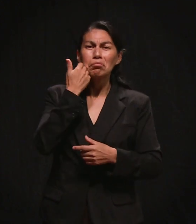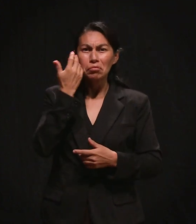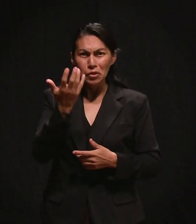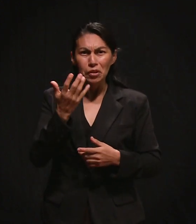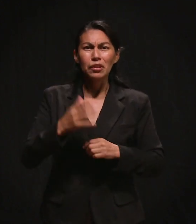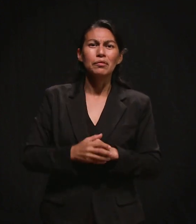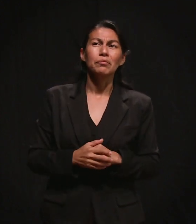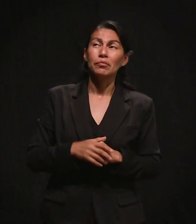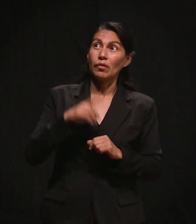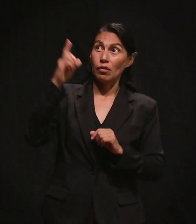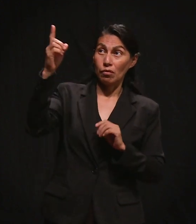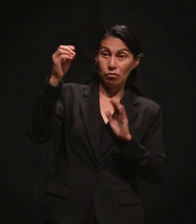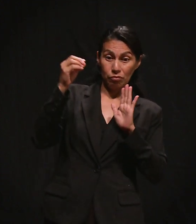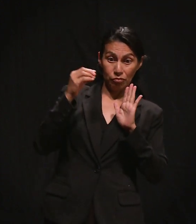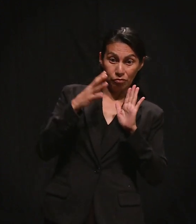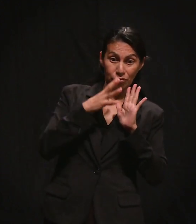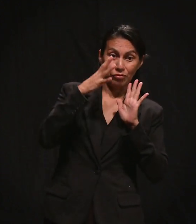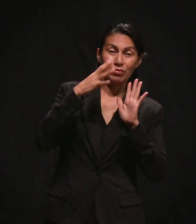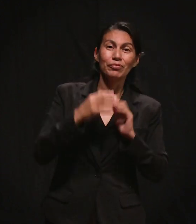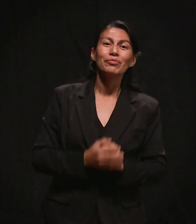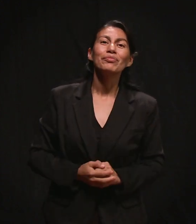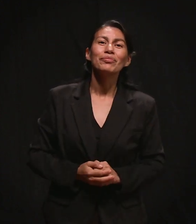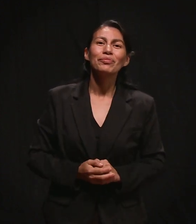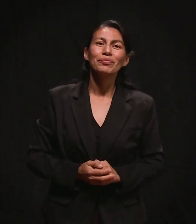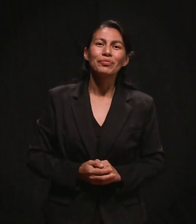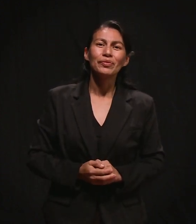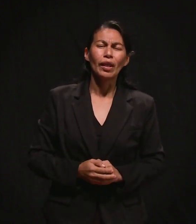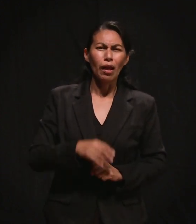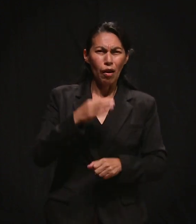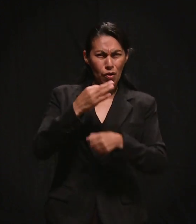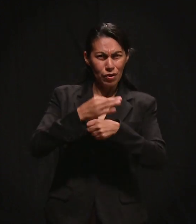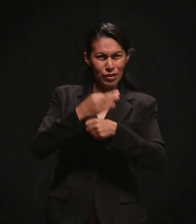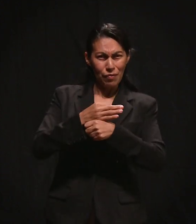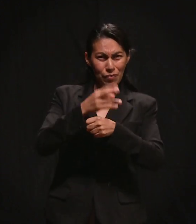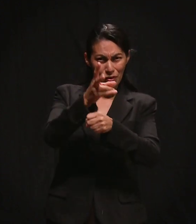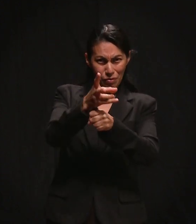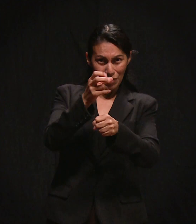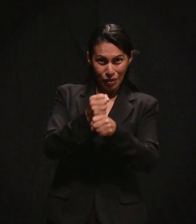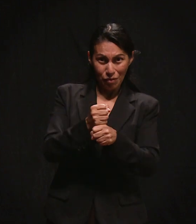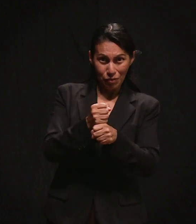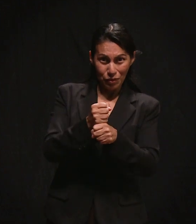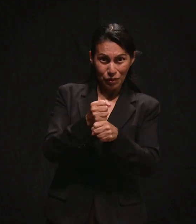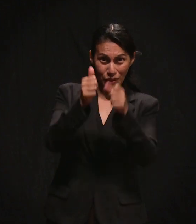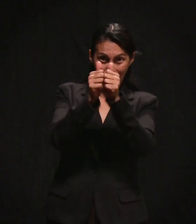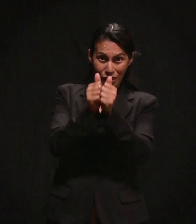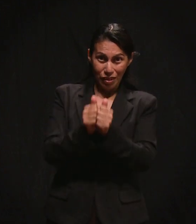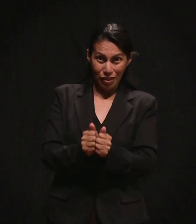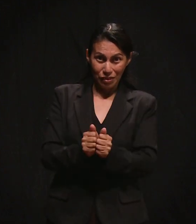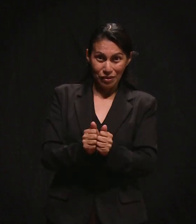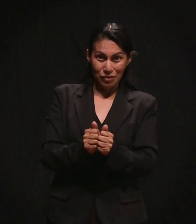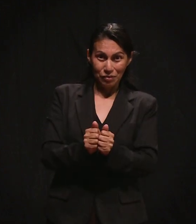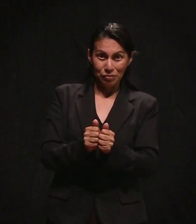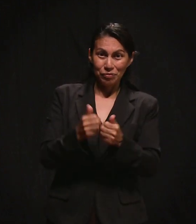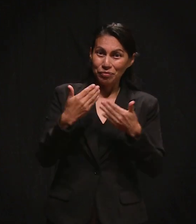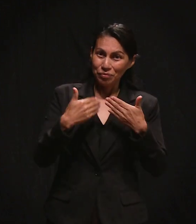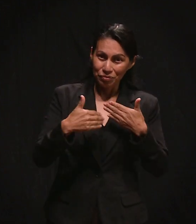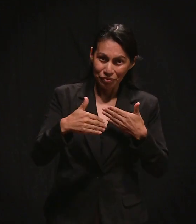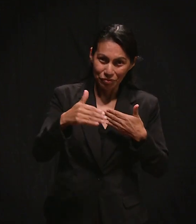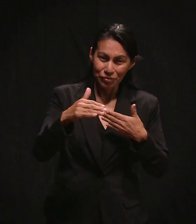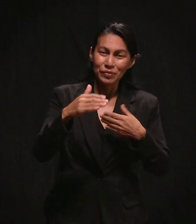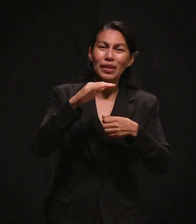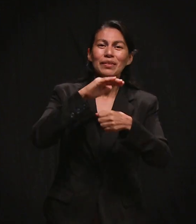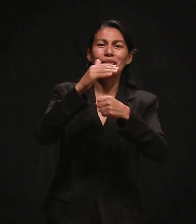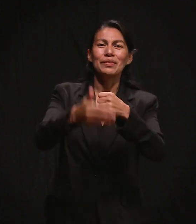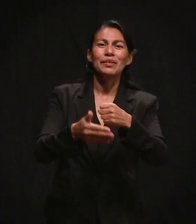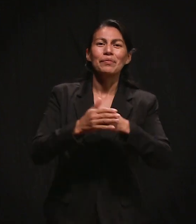lo imposible se manifieste en su vida. Esta noche te invitamos a quedarte hasta el final y